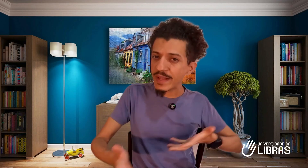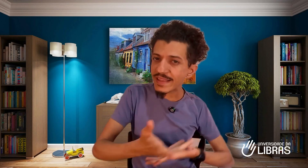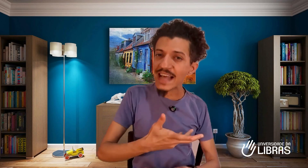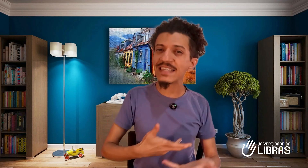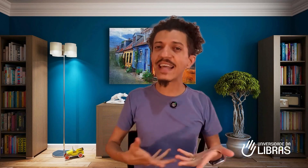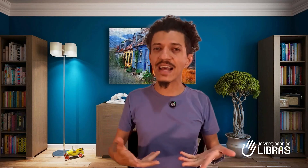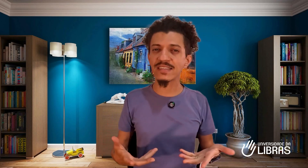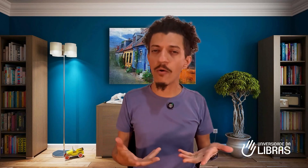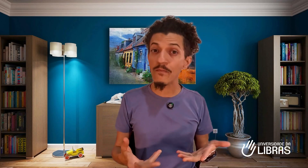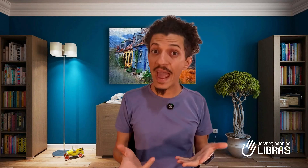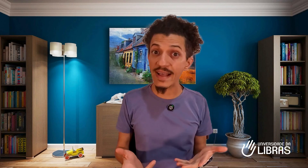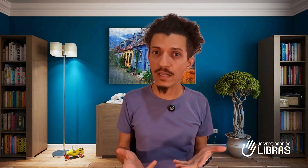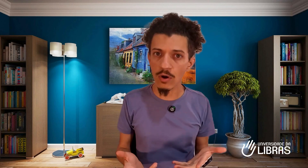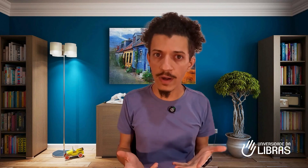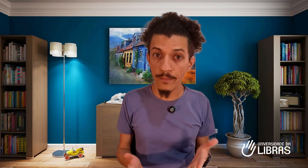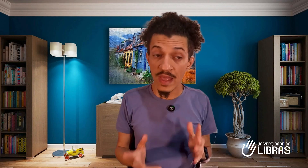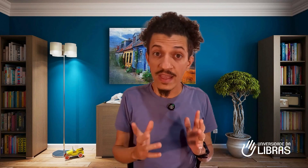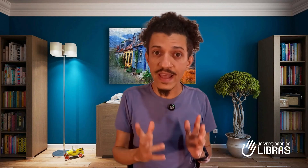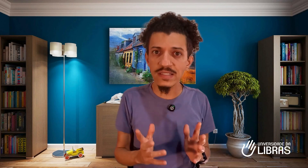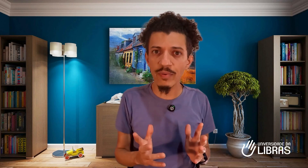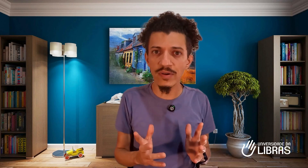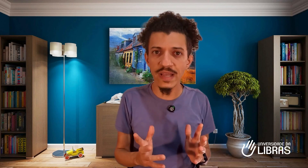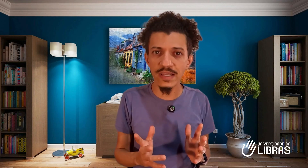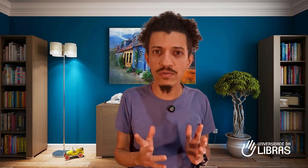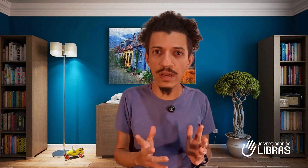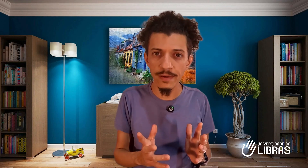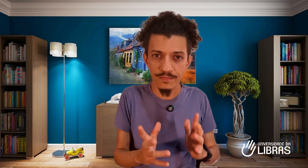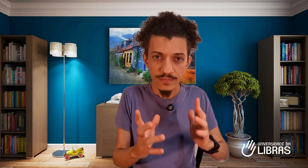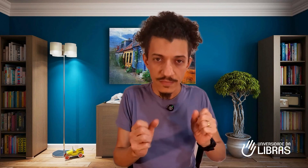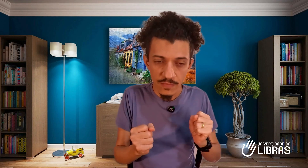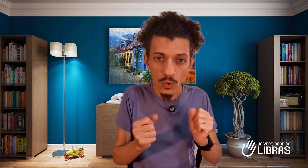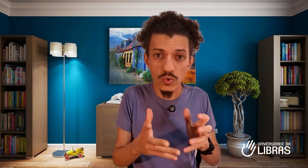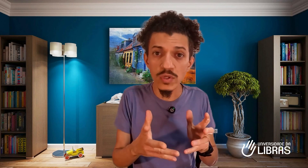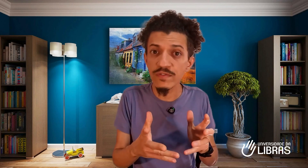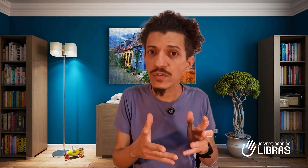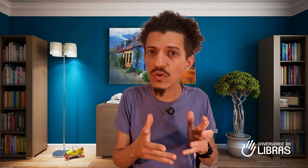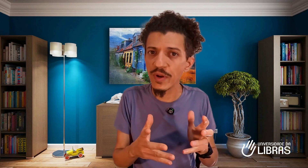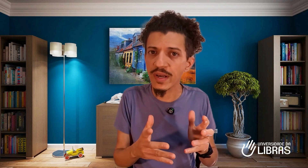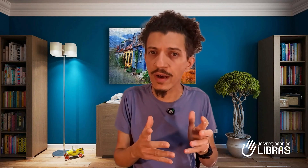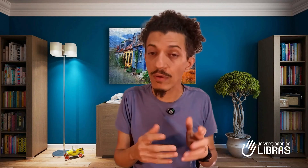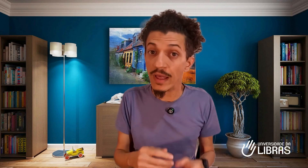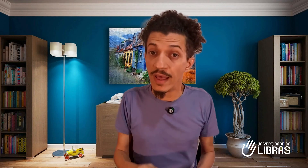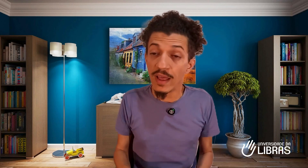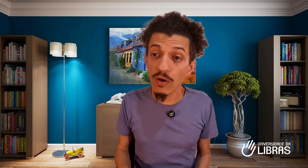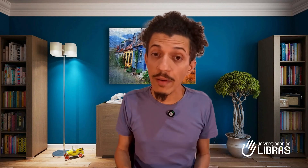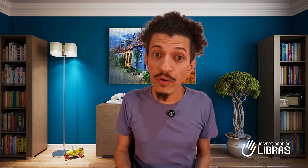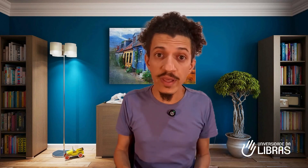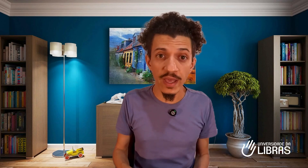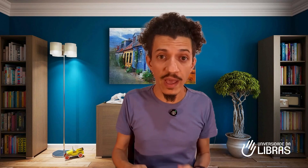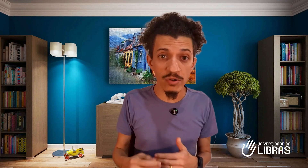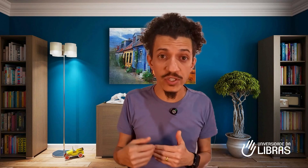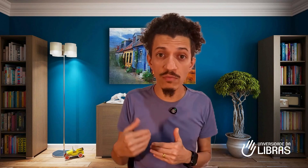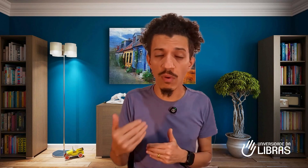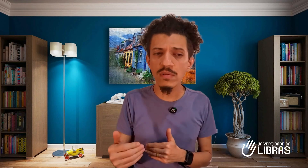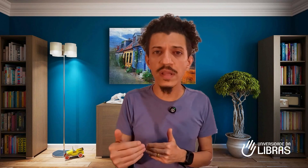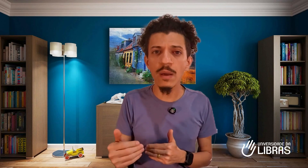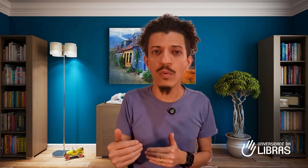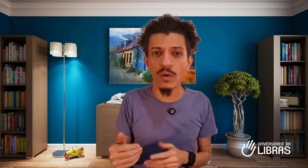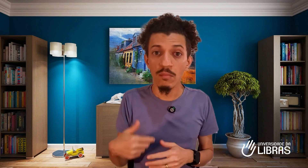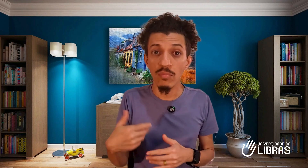essa interação, essa troca. E nesse processo ali, os surdos vão se comunicando. Eu lembro que eu já tinha um bom tempo